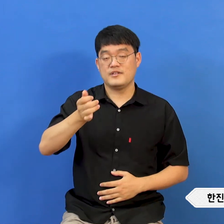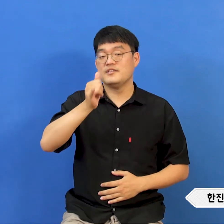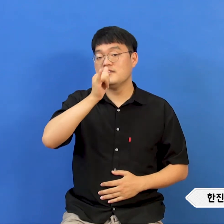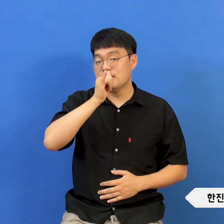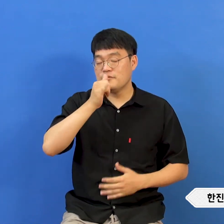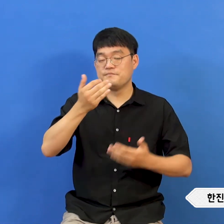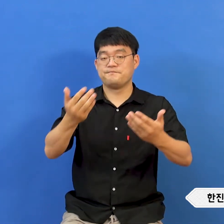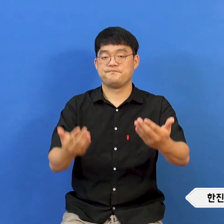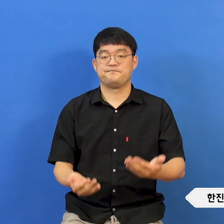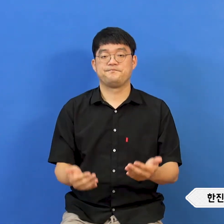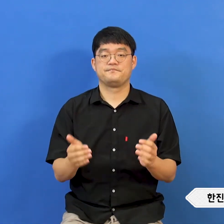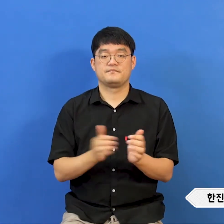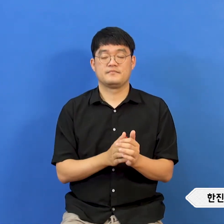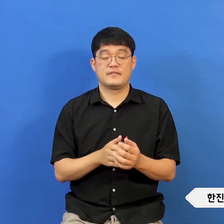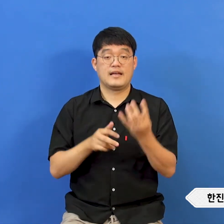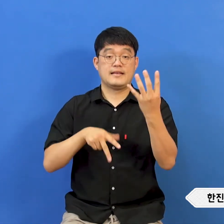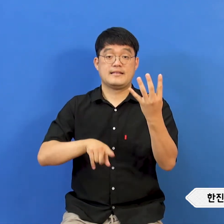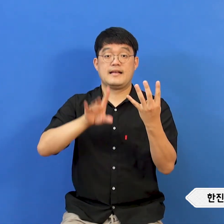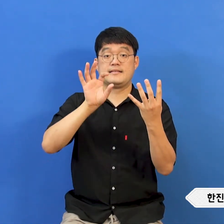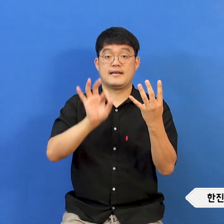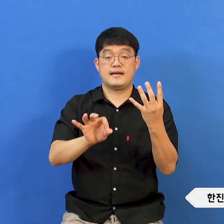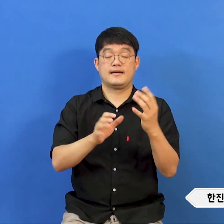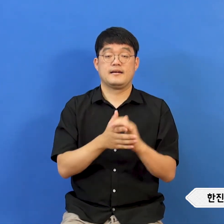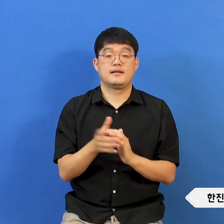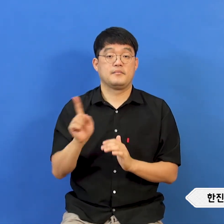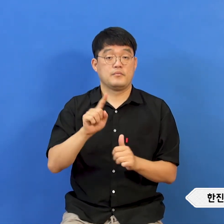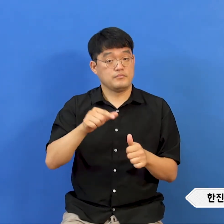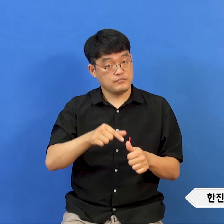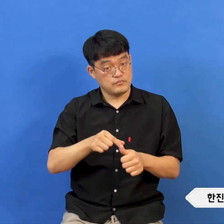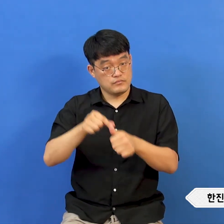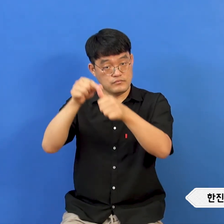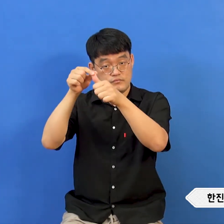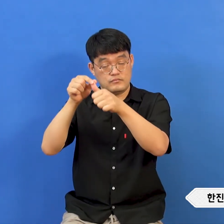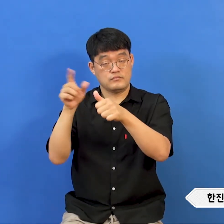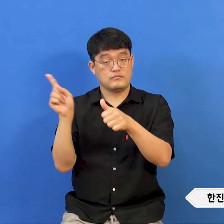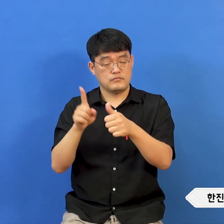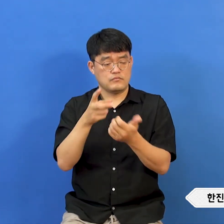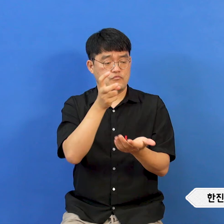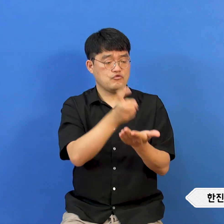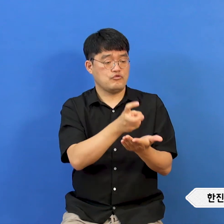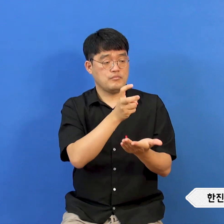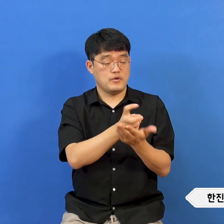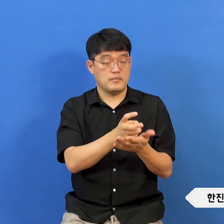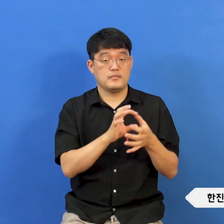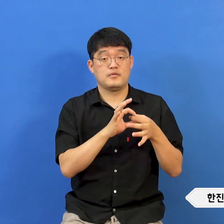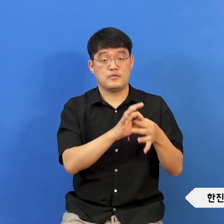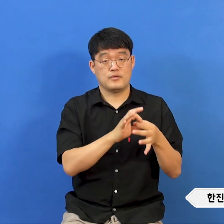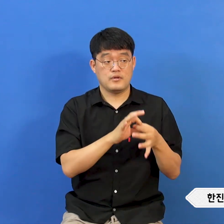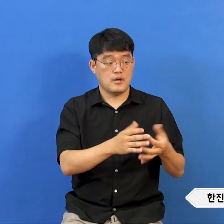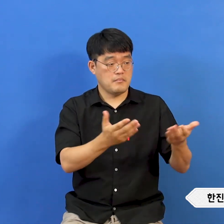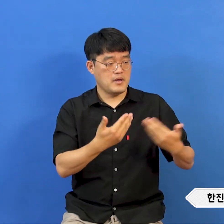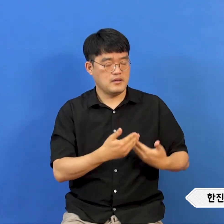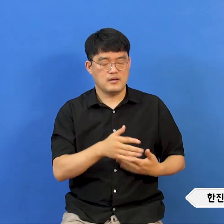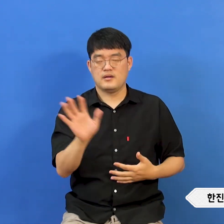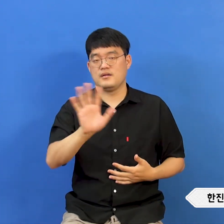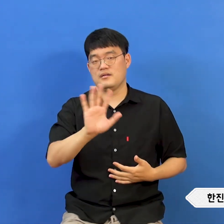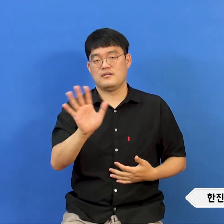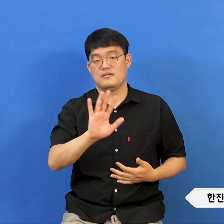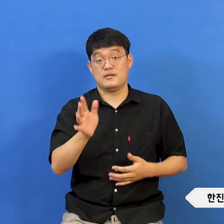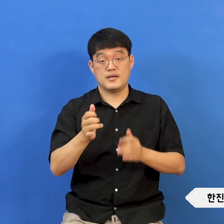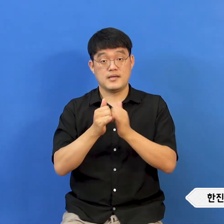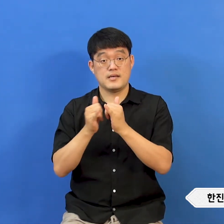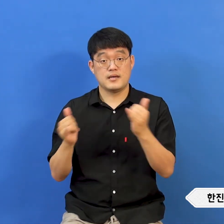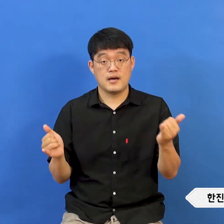해주셨습니다. 4장은 구원은 율법을 통해서 받는 것도 아니고